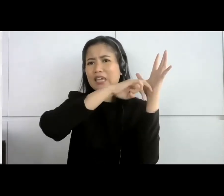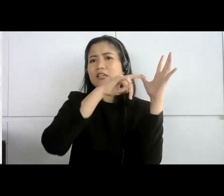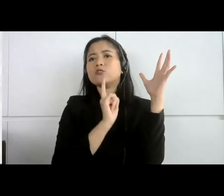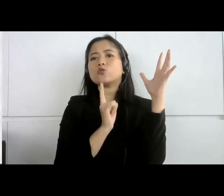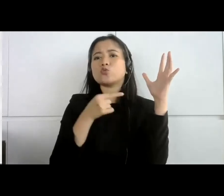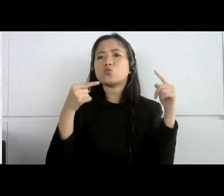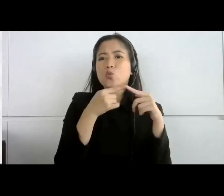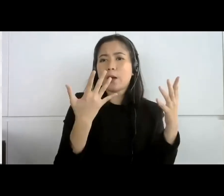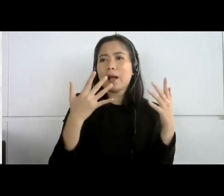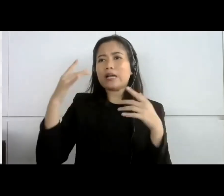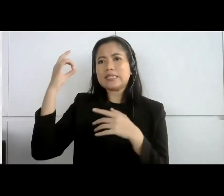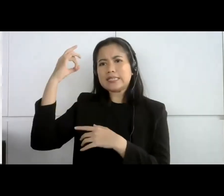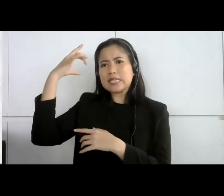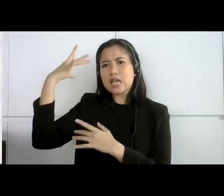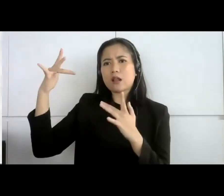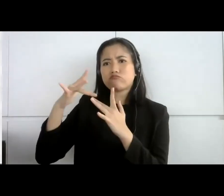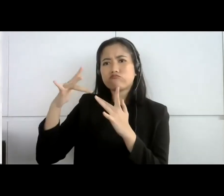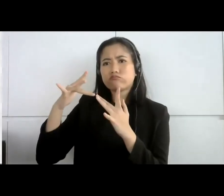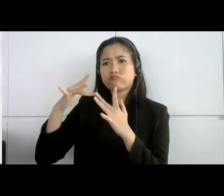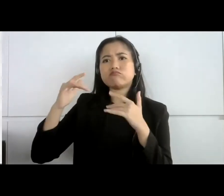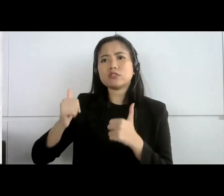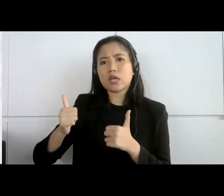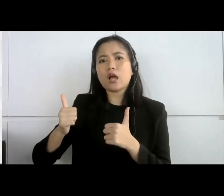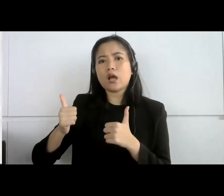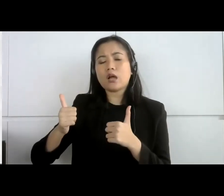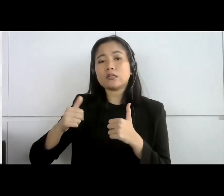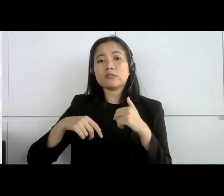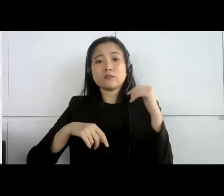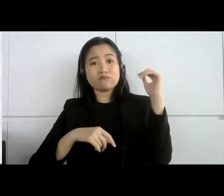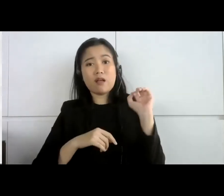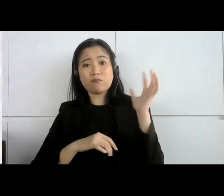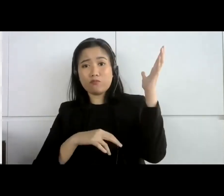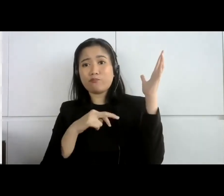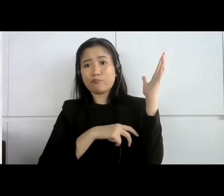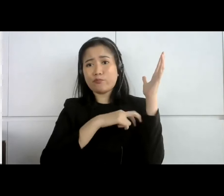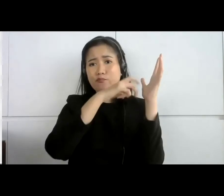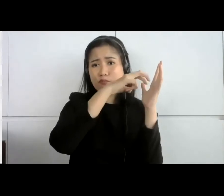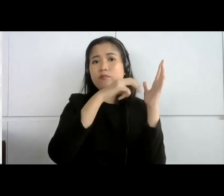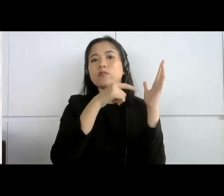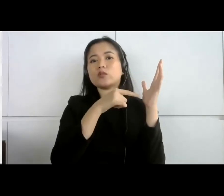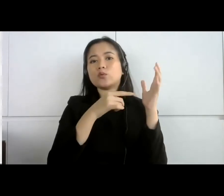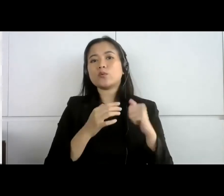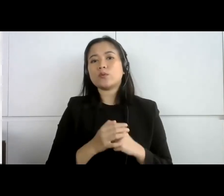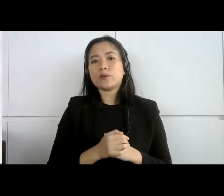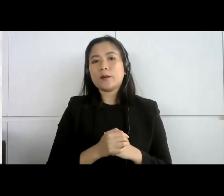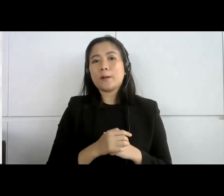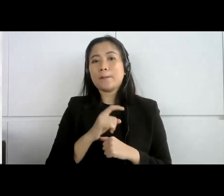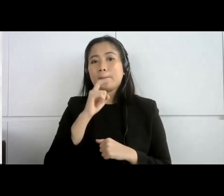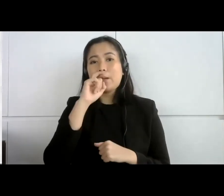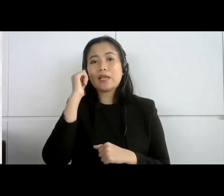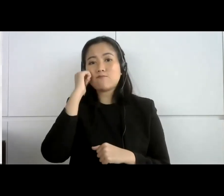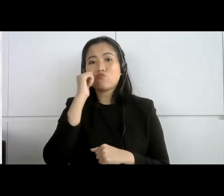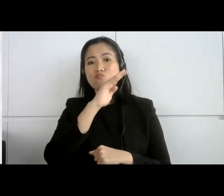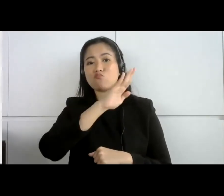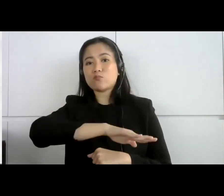kami sampaikan atasnya orang tua murid yang hanya 3 sekolah